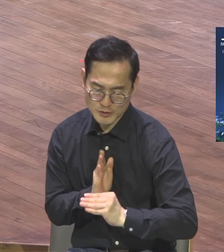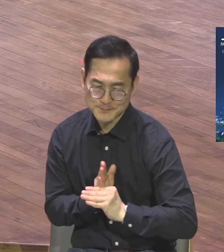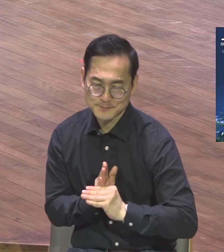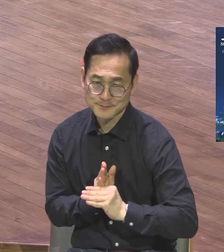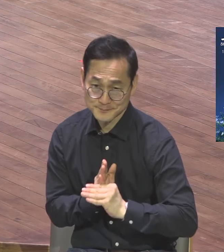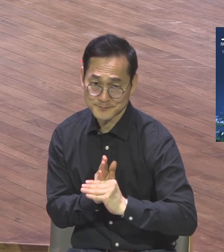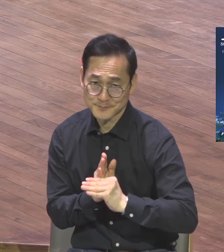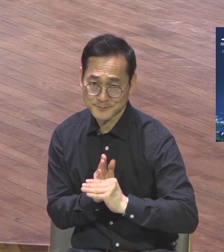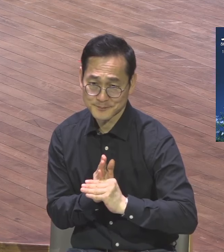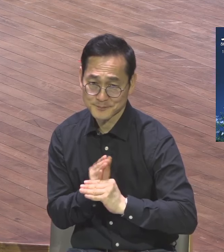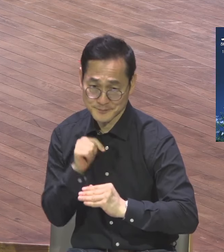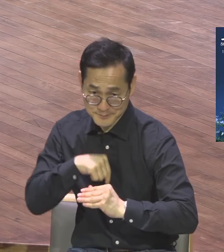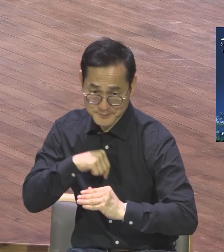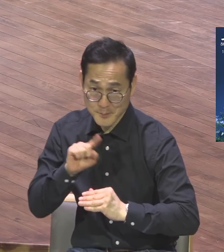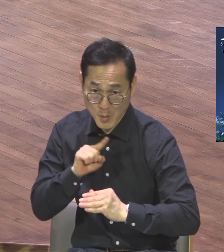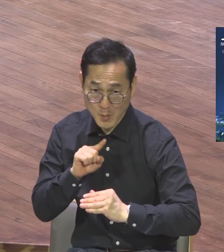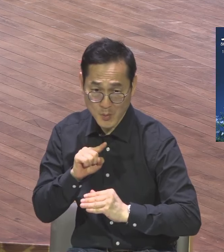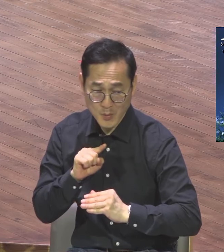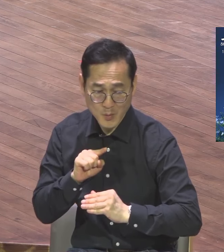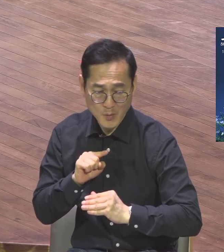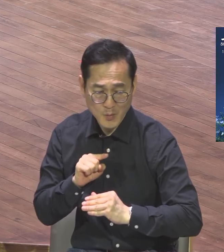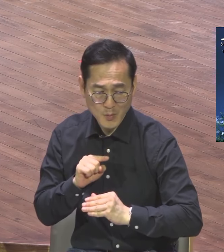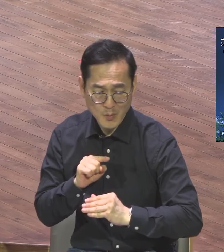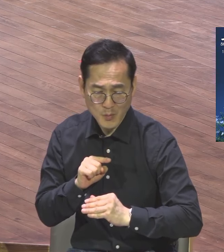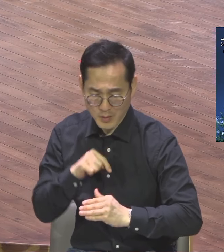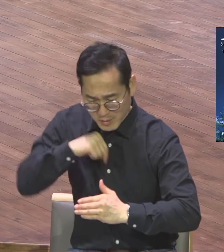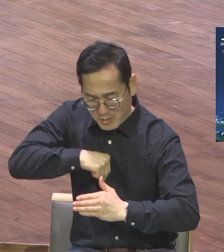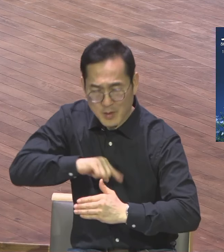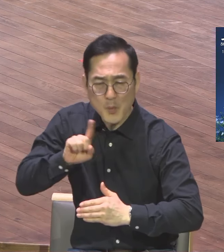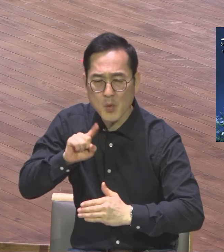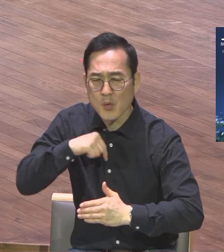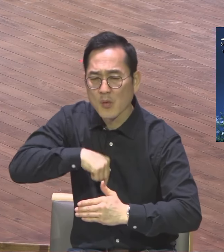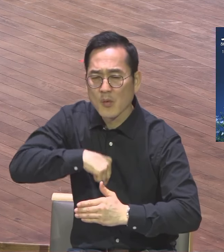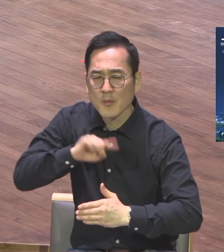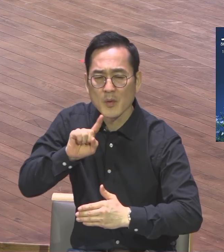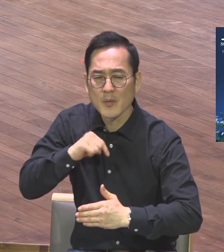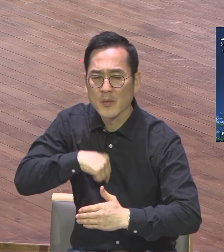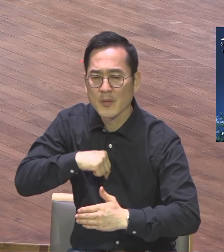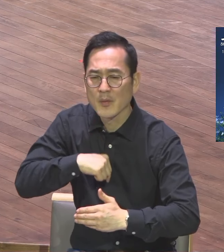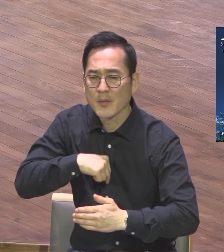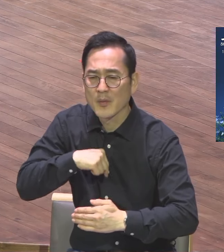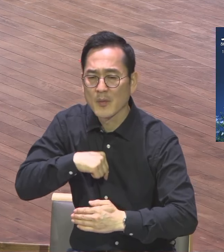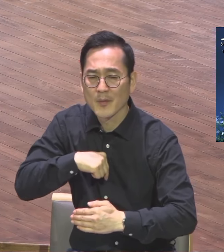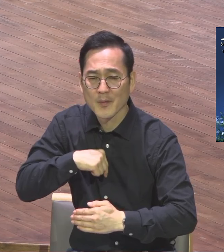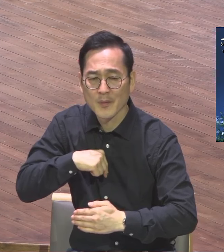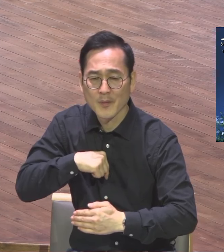중심을 가지고 있느냐가 중요하지. 어떤 중심, 마음이 어떤 중심이냐.